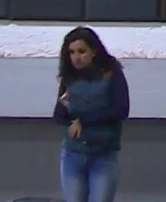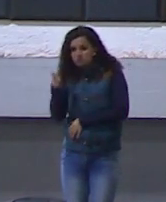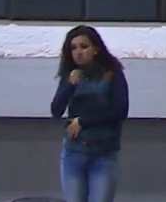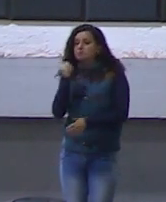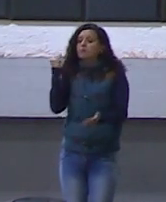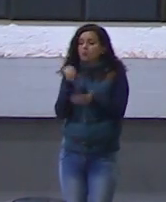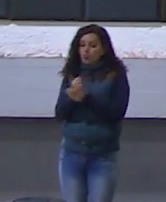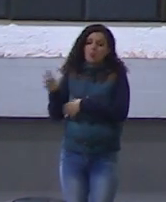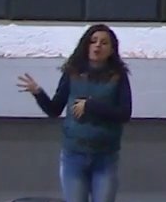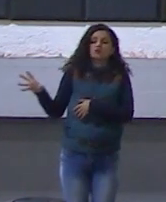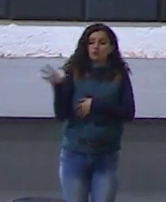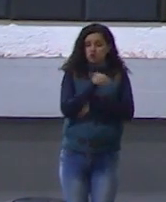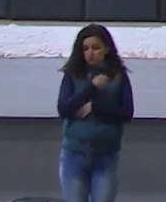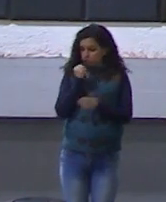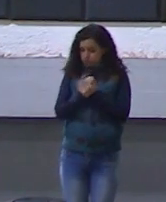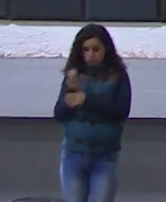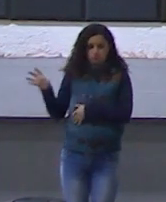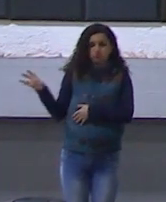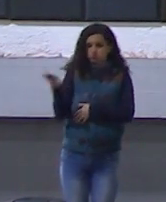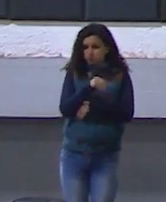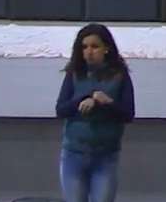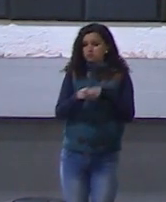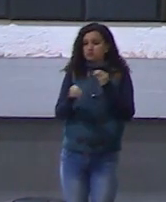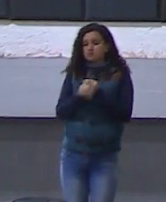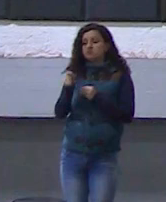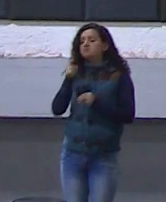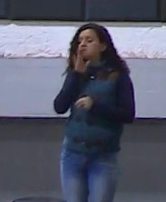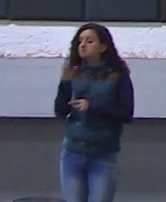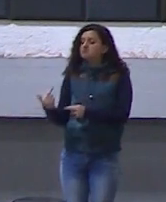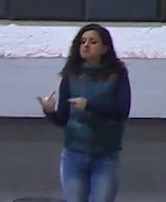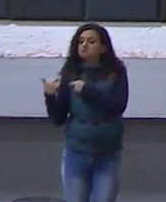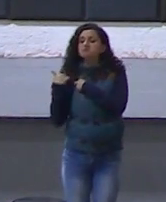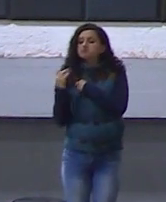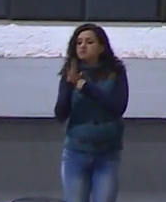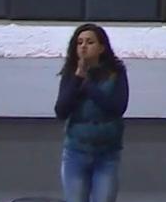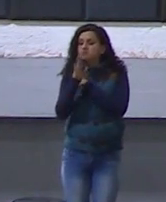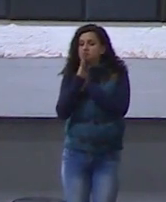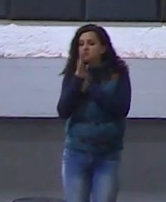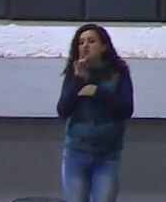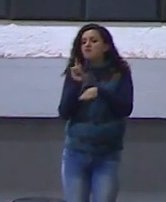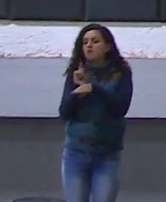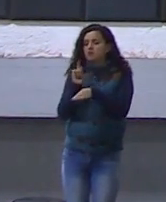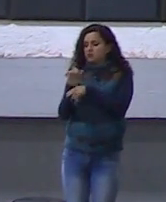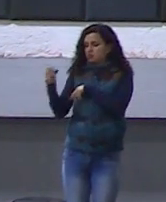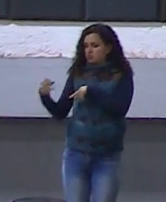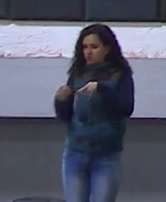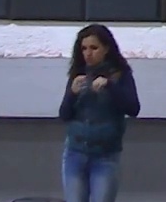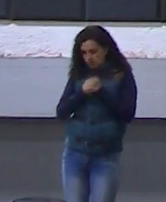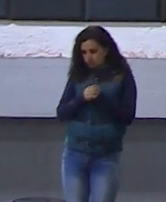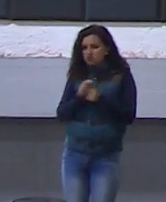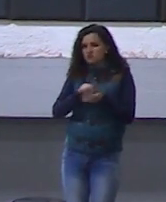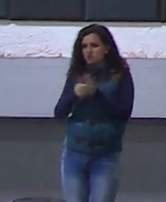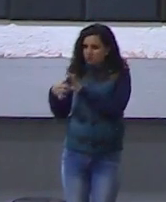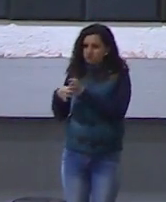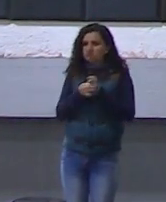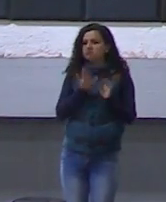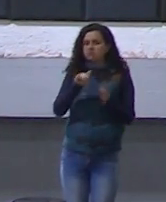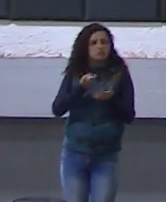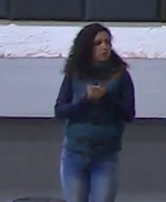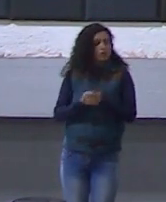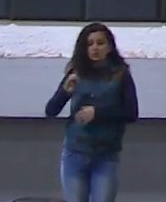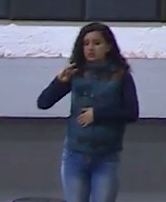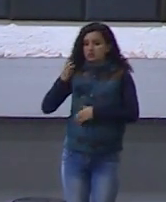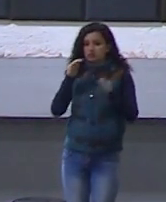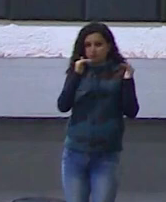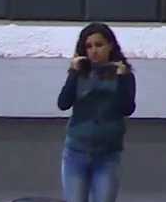obligatorios para todo el mundo y los administraba en la facultad de educación era como el hilo conductor para todo el tercer